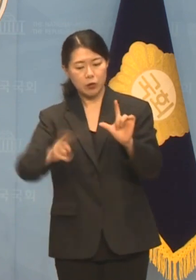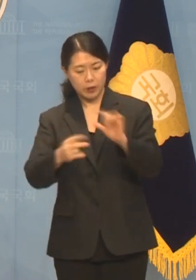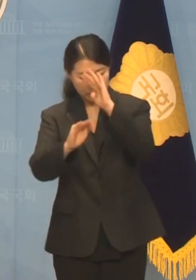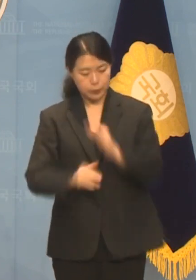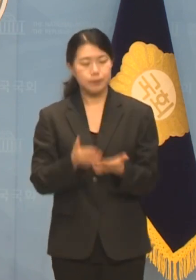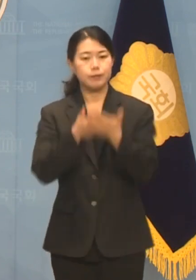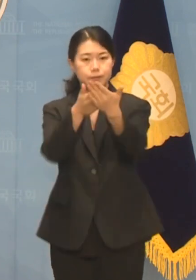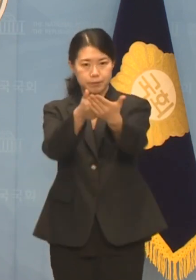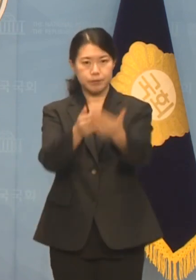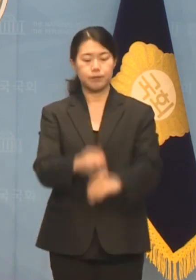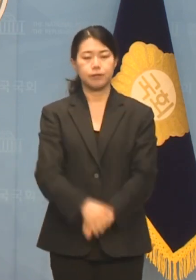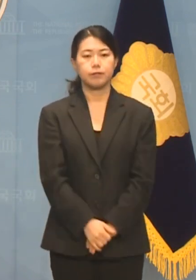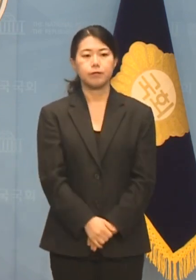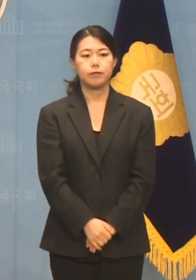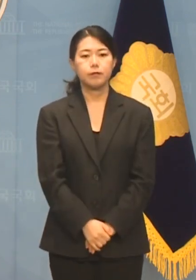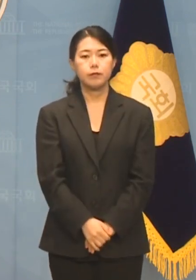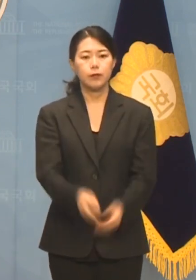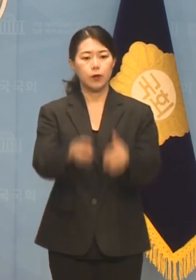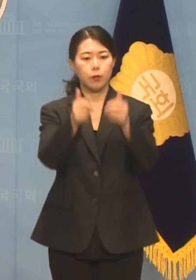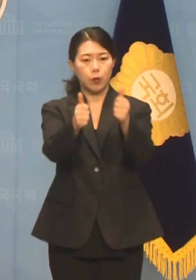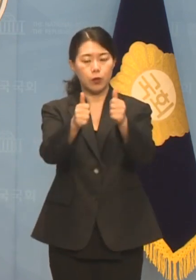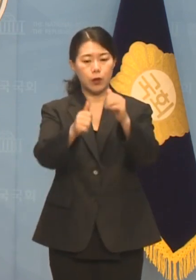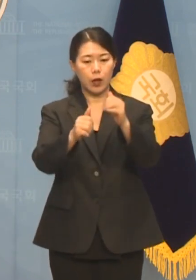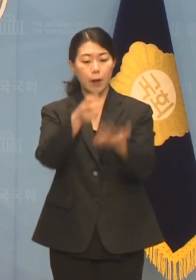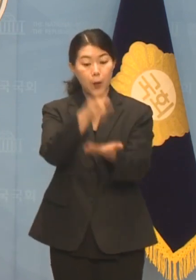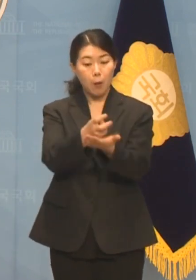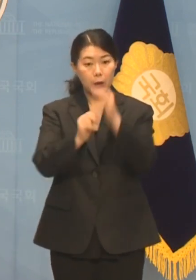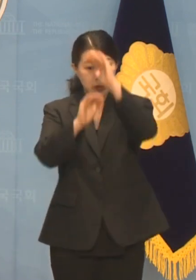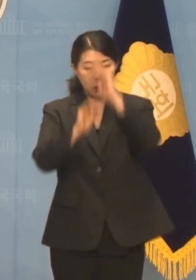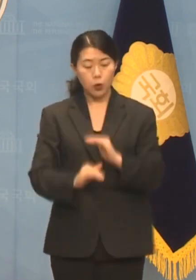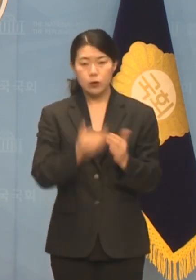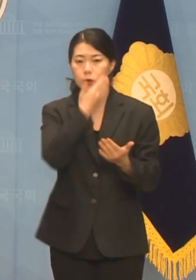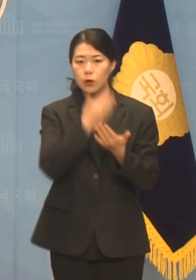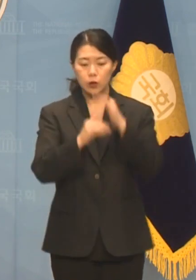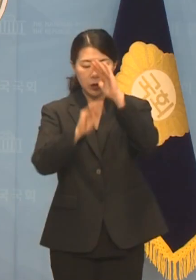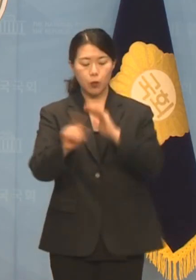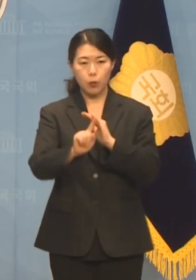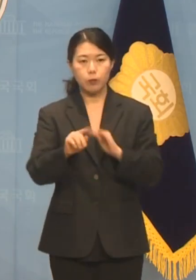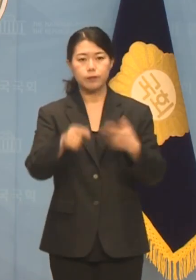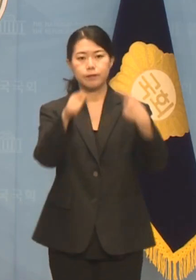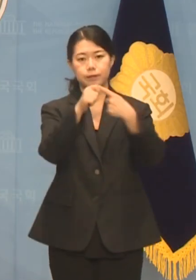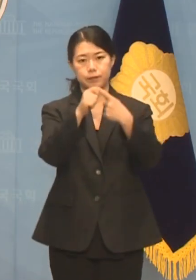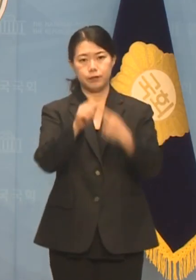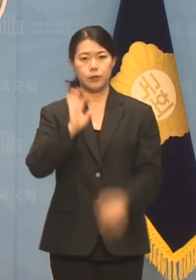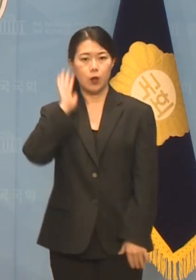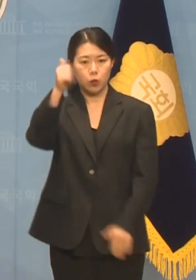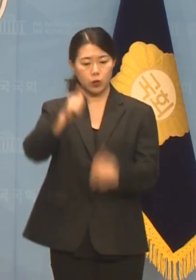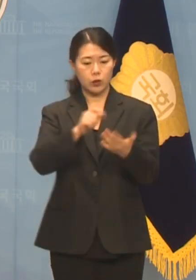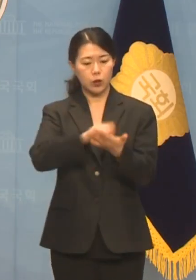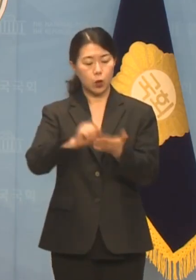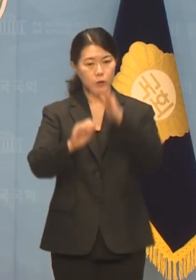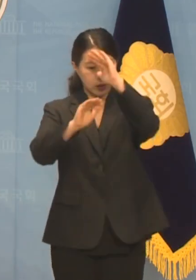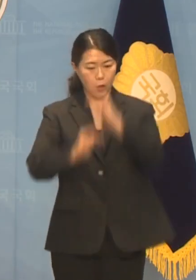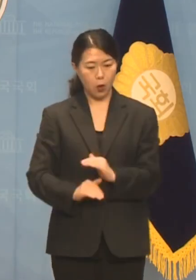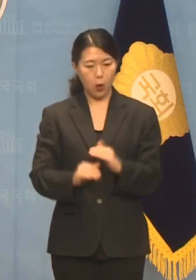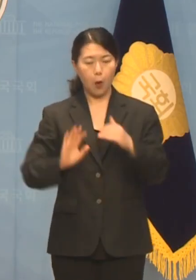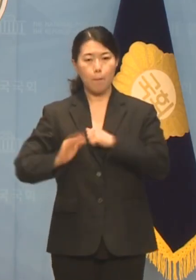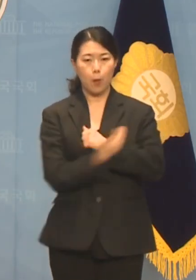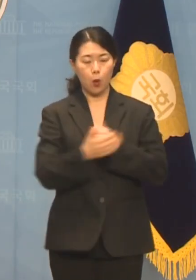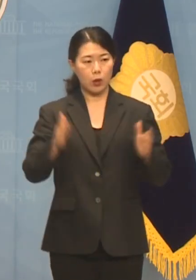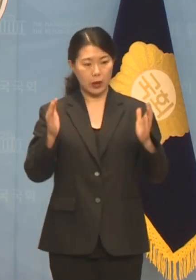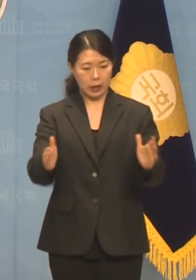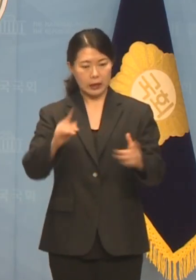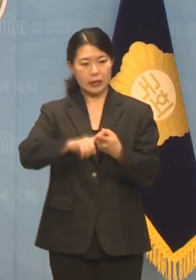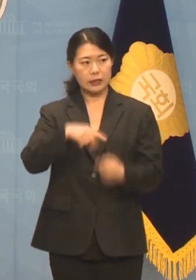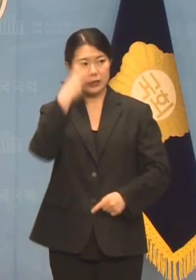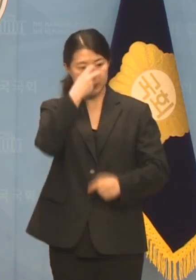발의합니다. 법안의 주된 내용은 다음과 같습니다. 첫 번째, 대통령 기록물의 보호기간 지정에 대한